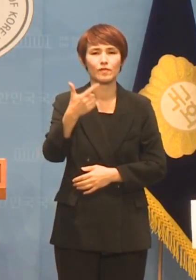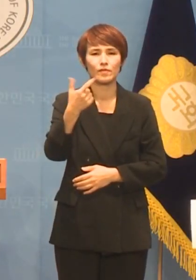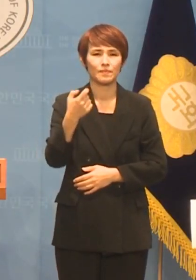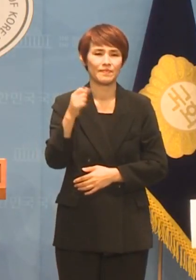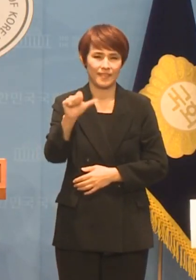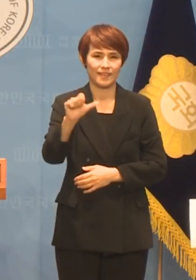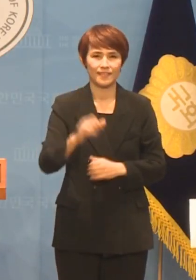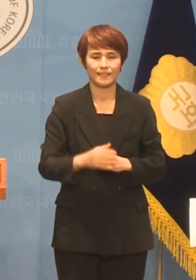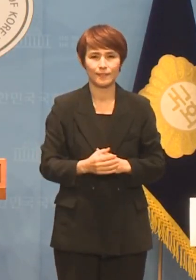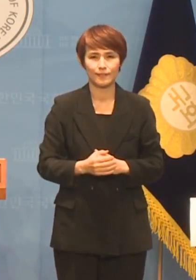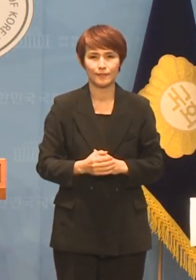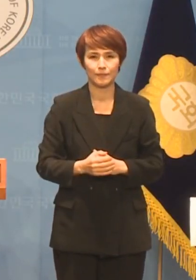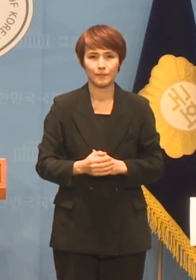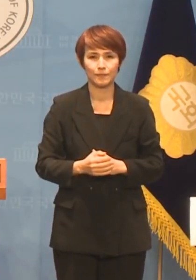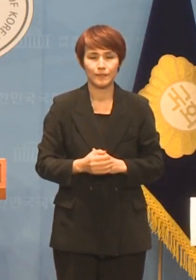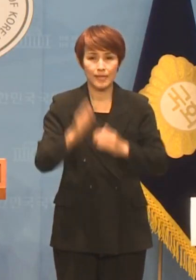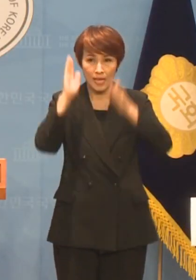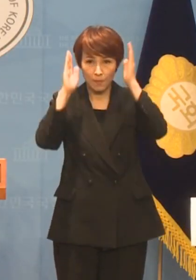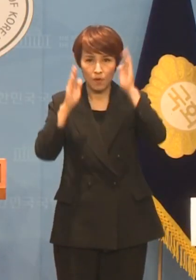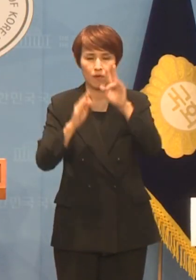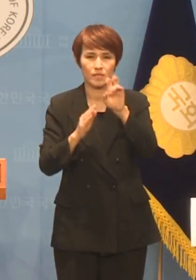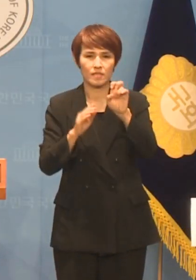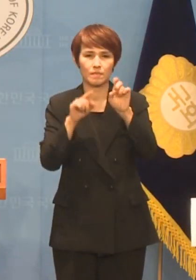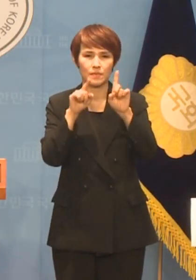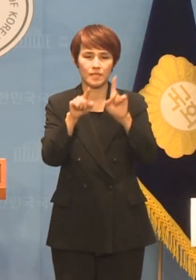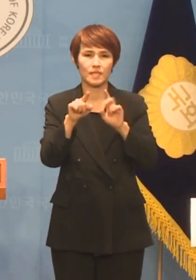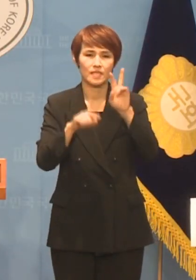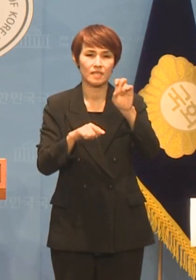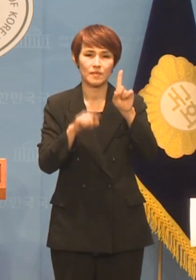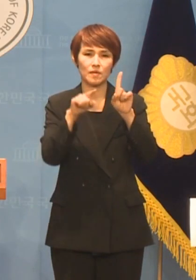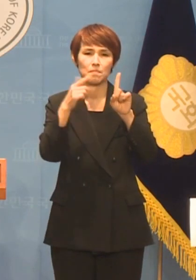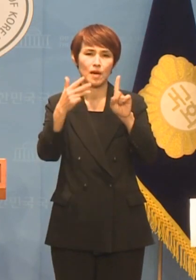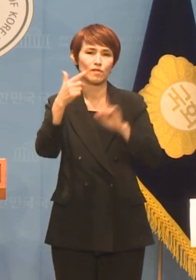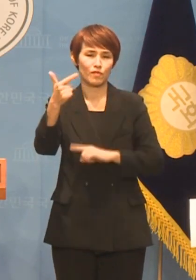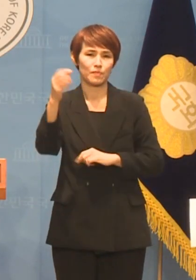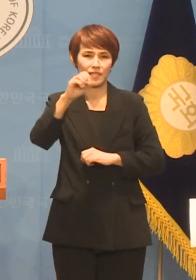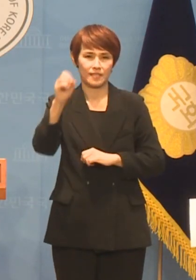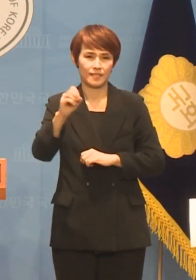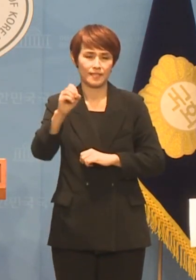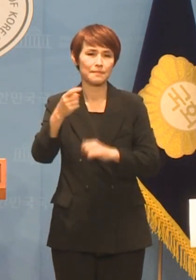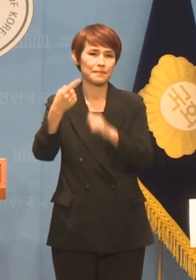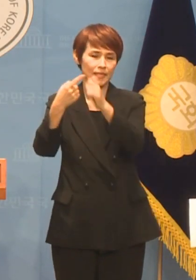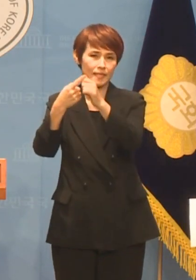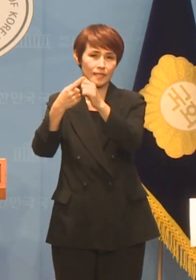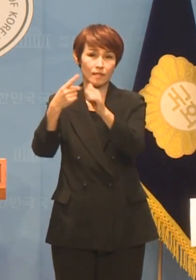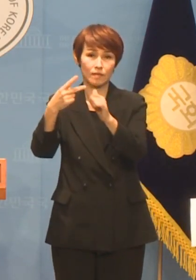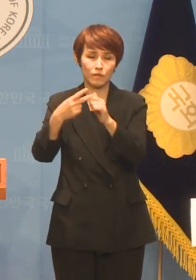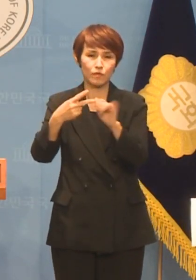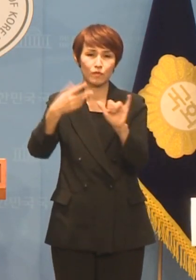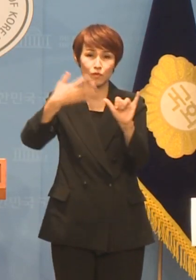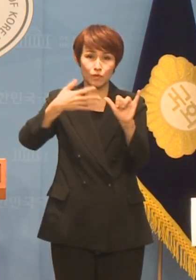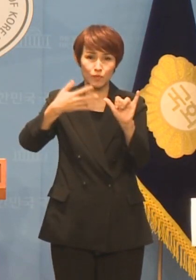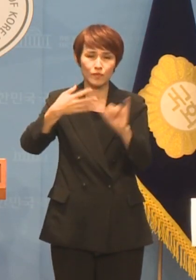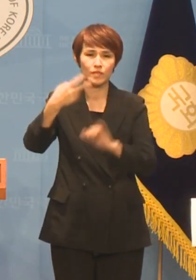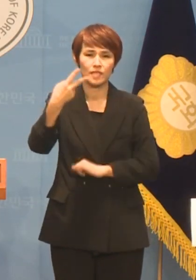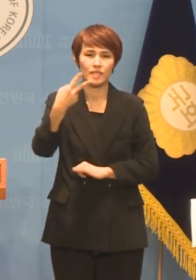1,965건입니다. 매체별로 네이버가 21.86%로 제일 높은 수치를 기록했고 그 뒤로 유튜브